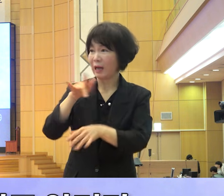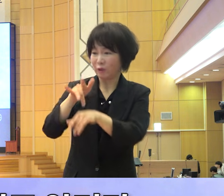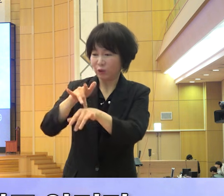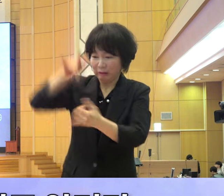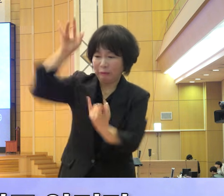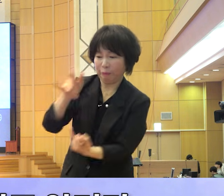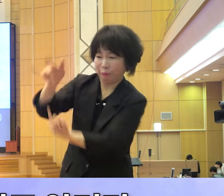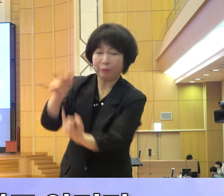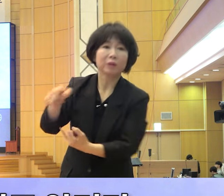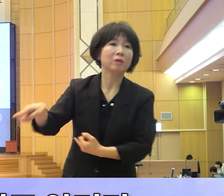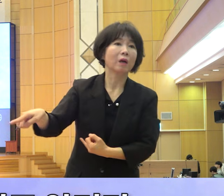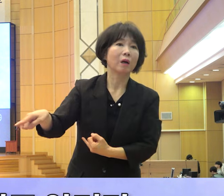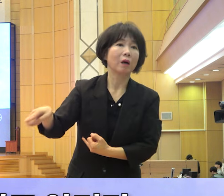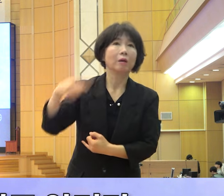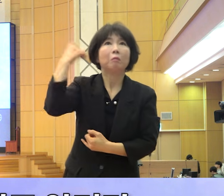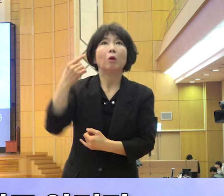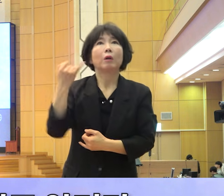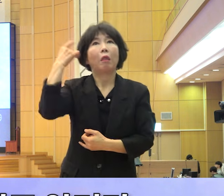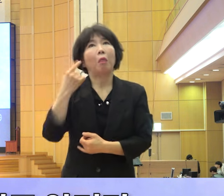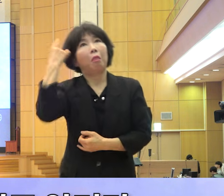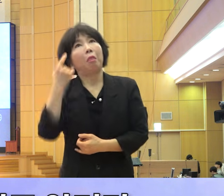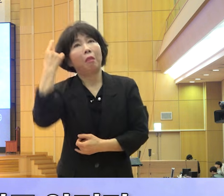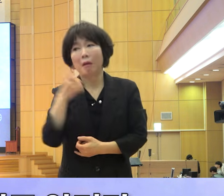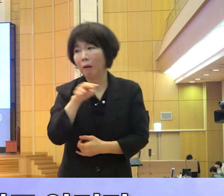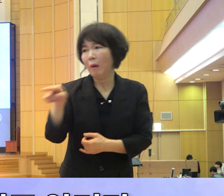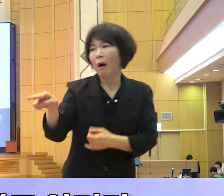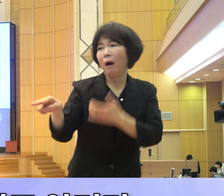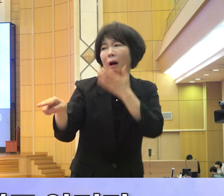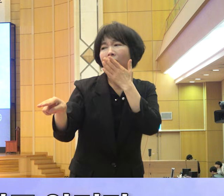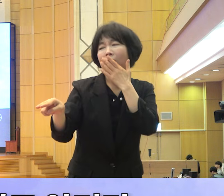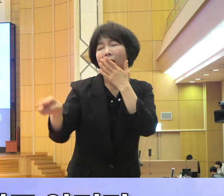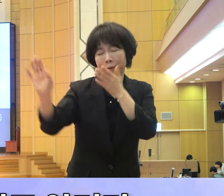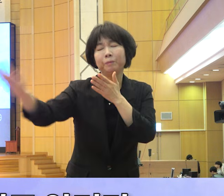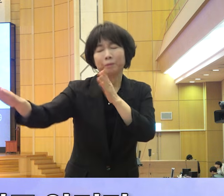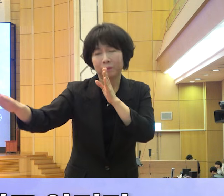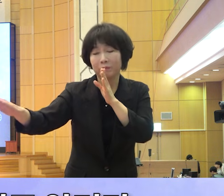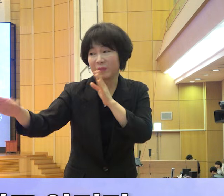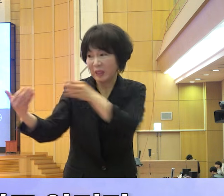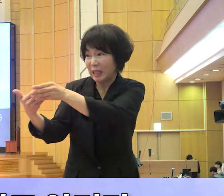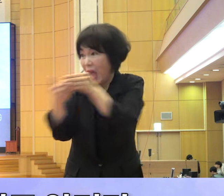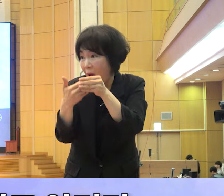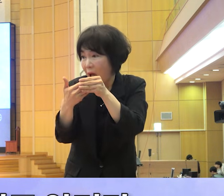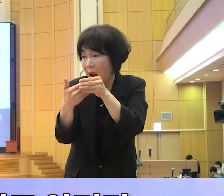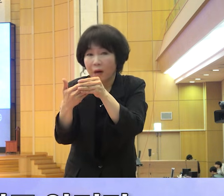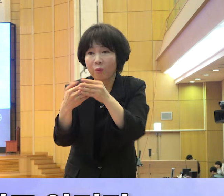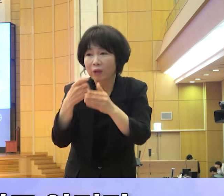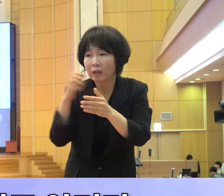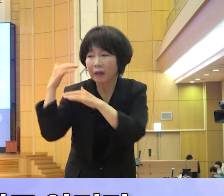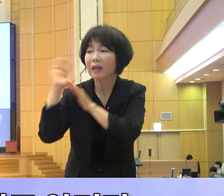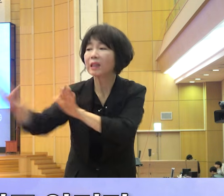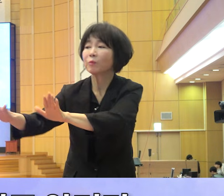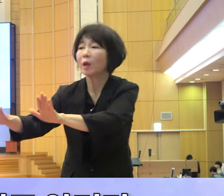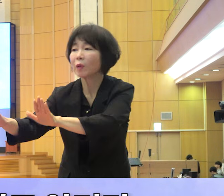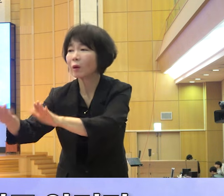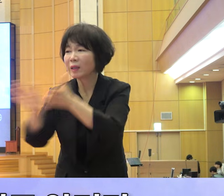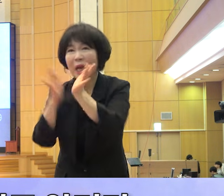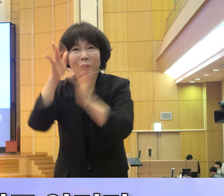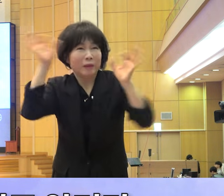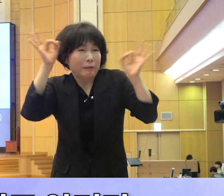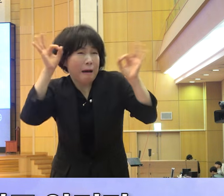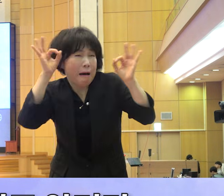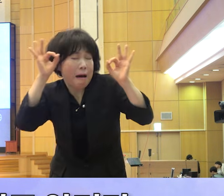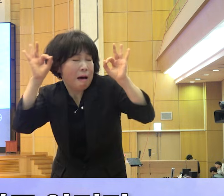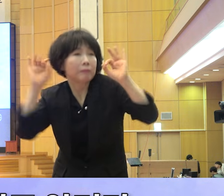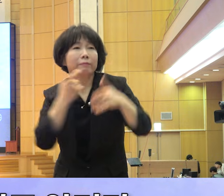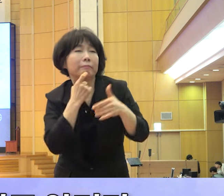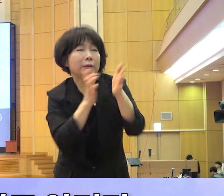들렸다는 거예요. 그래서 그 딸을 예수님께 데려오고 싶어도 데려오지 못하고, 딸을